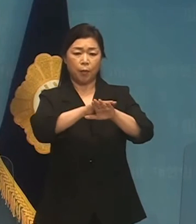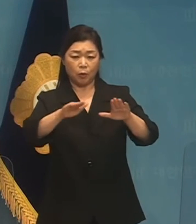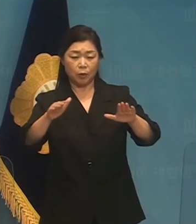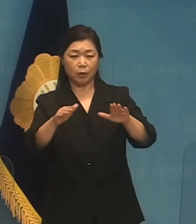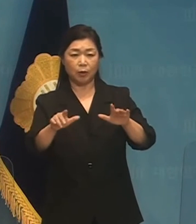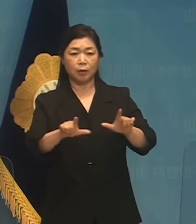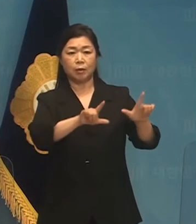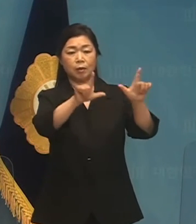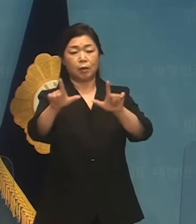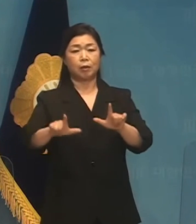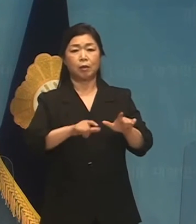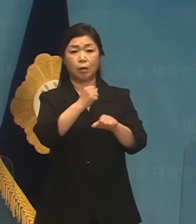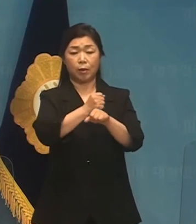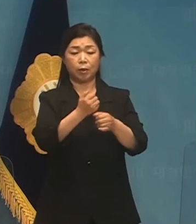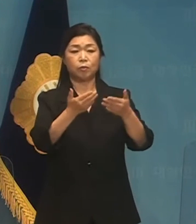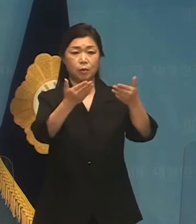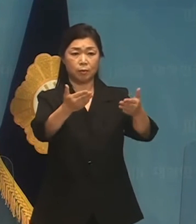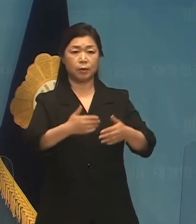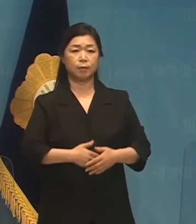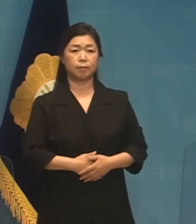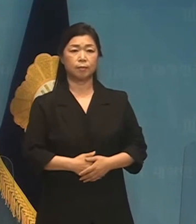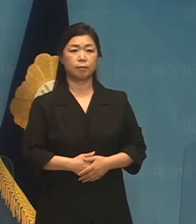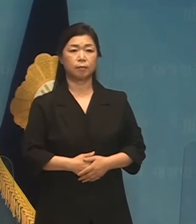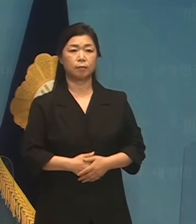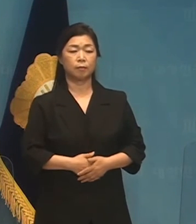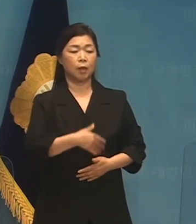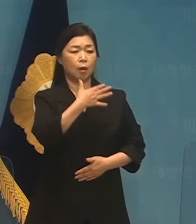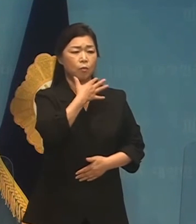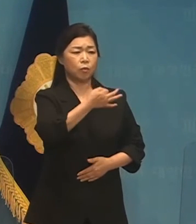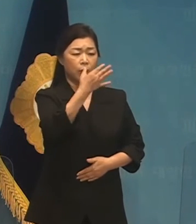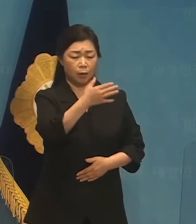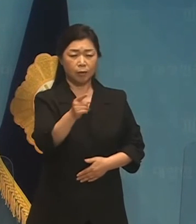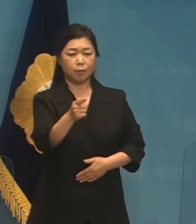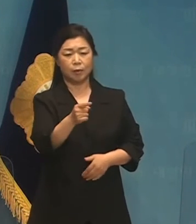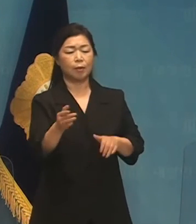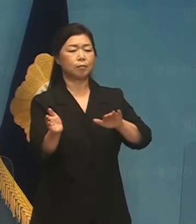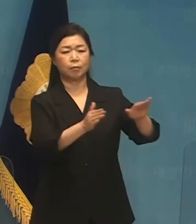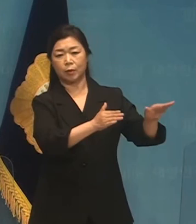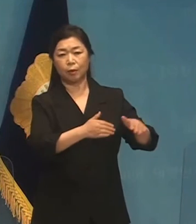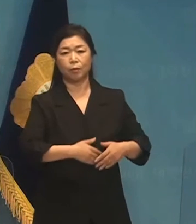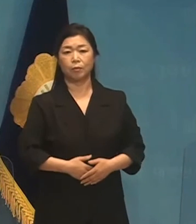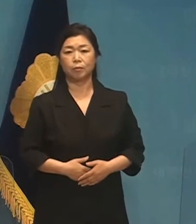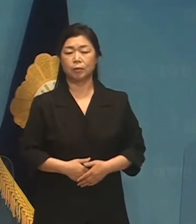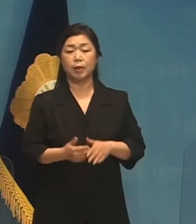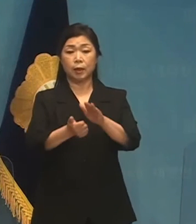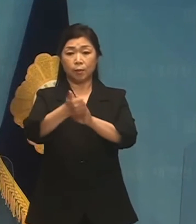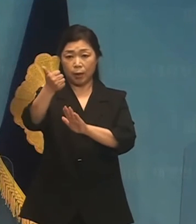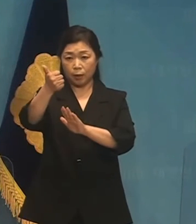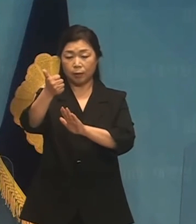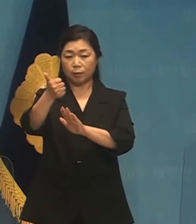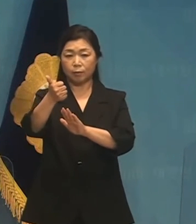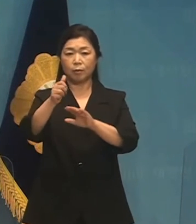평등 생태사회로 나아가겠습니다. 불행의 정연장을 거부하고